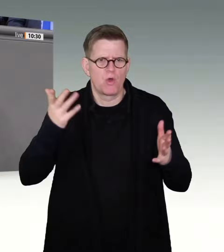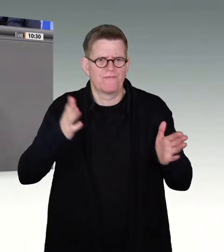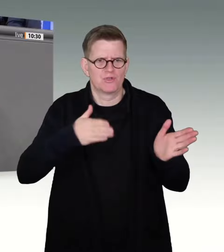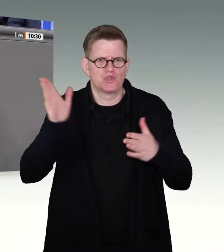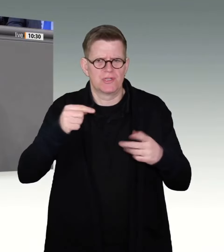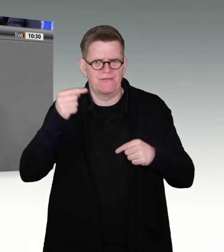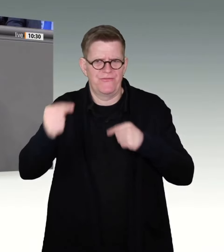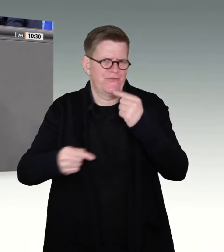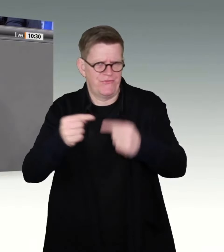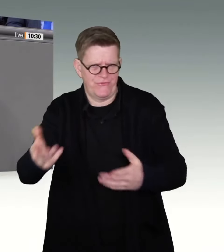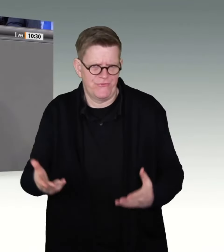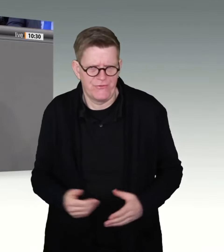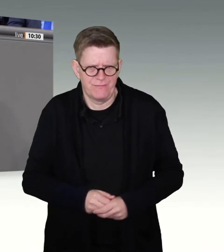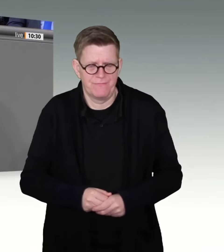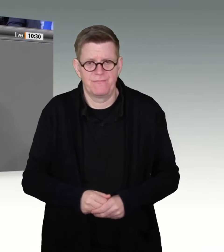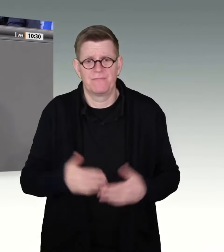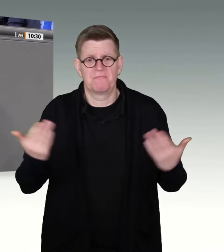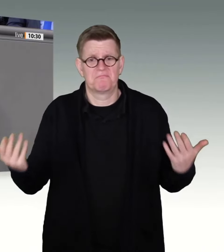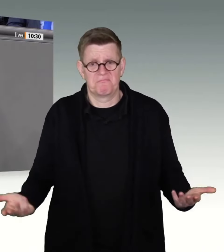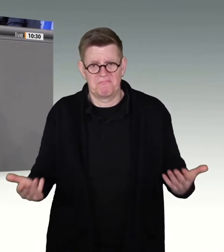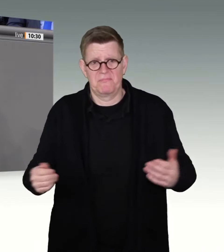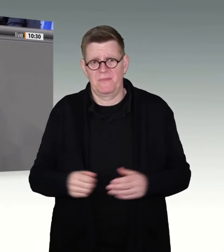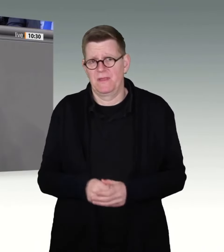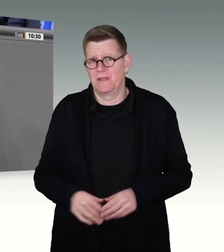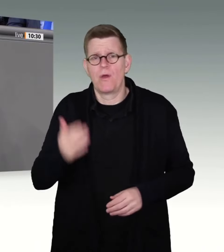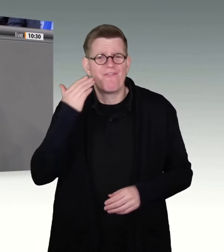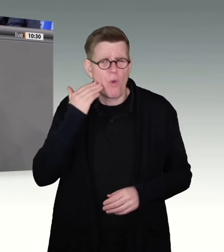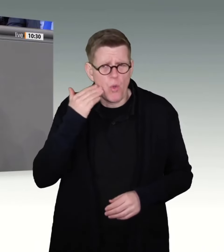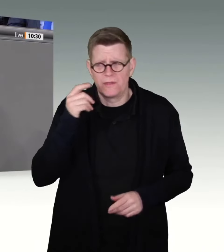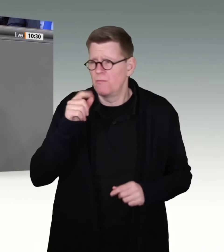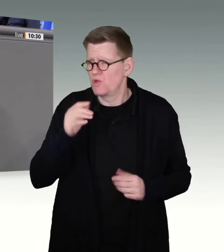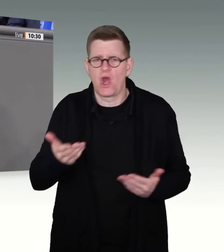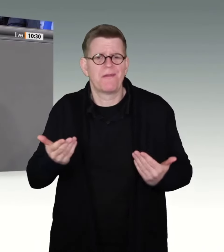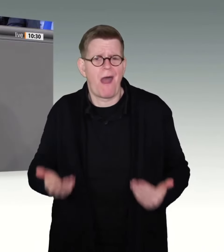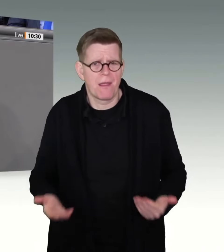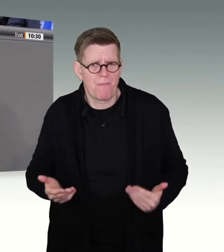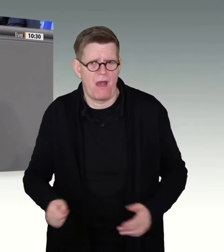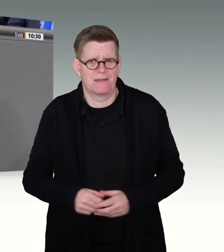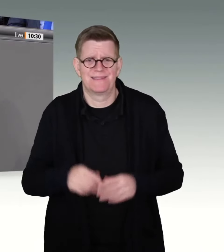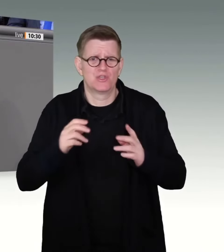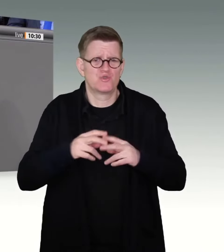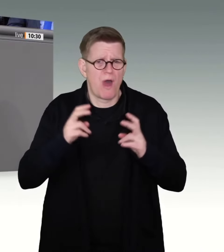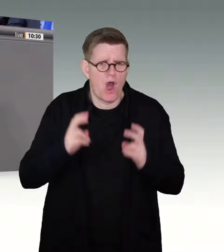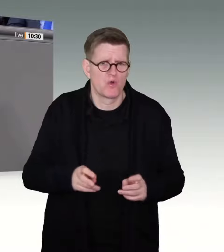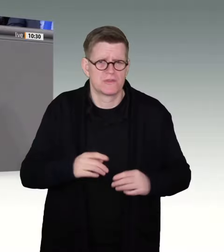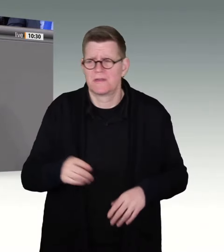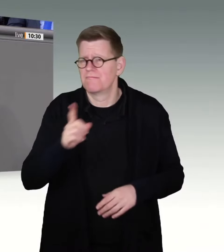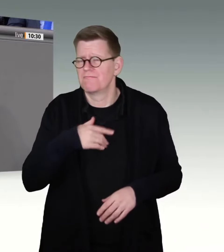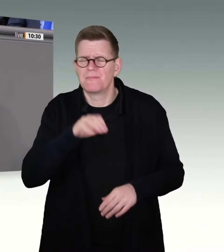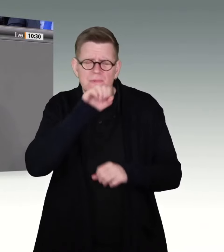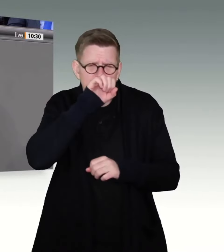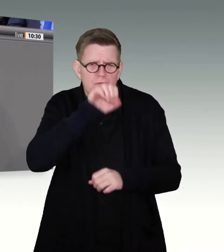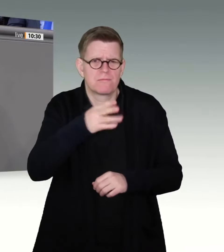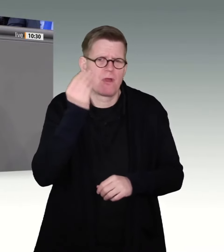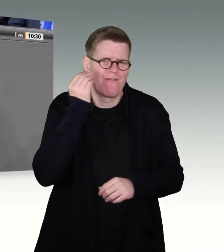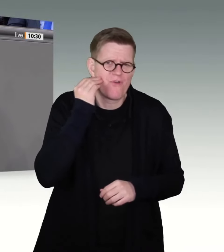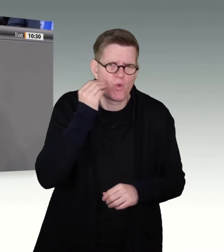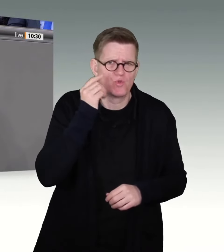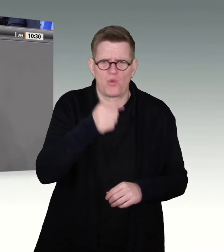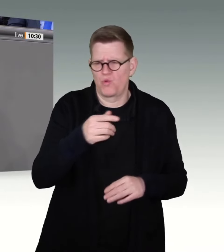Es ist so, Wohnen, das ist unser Zuhause, das ist unsere Heimat. Wir lieben unsere Wohnungen, wir lieben unsere Häuser. Es ist der Ort, wo wir Ruhe finden.